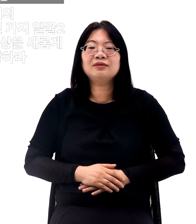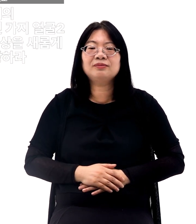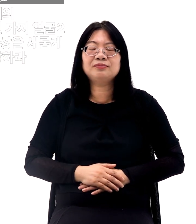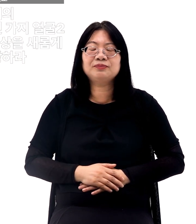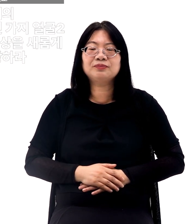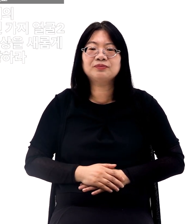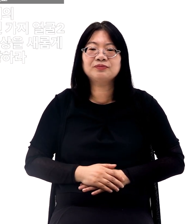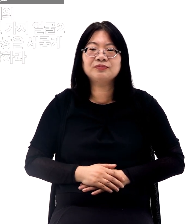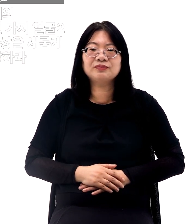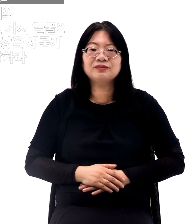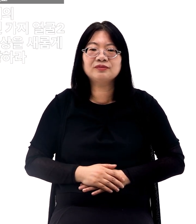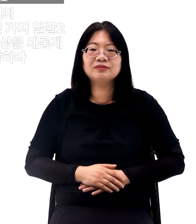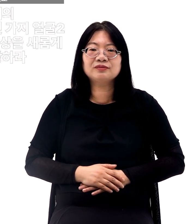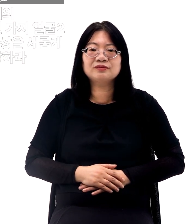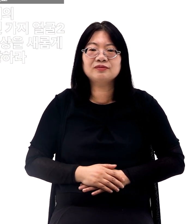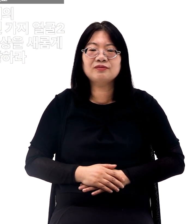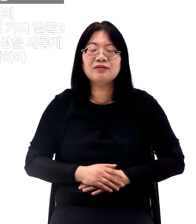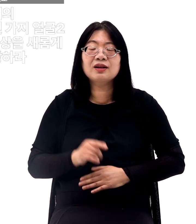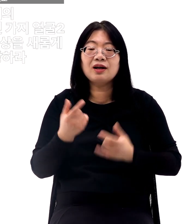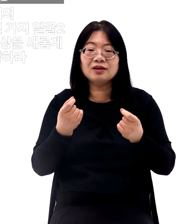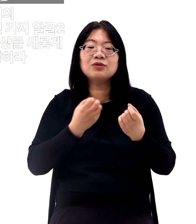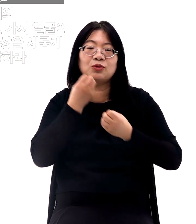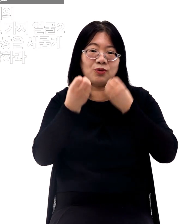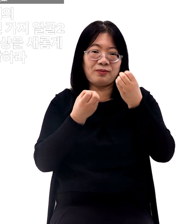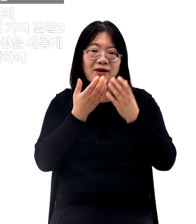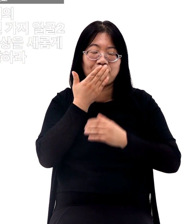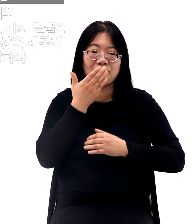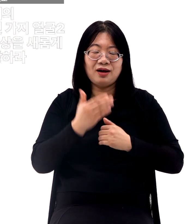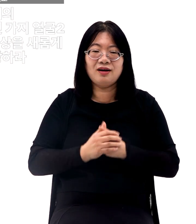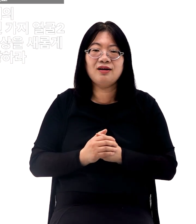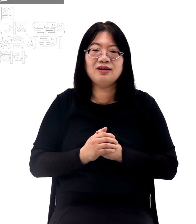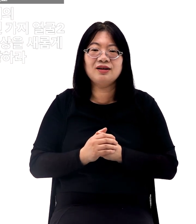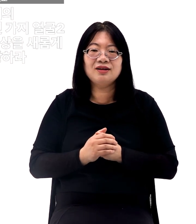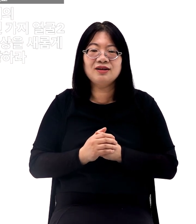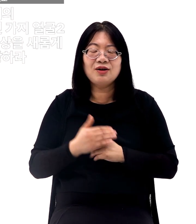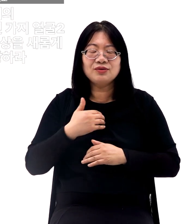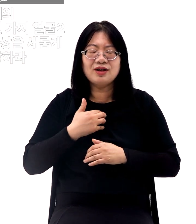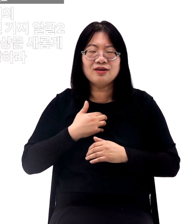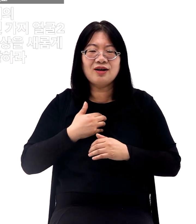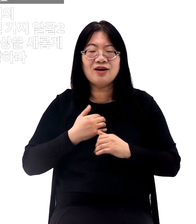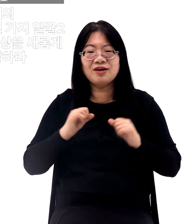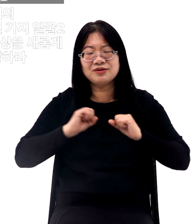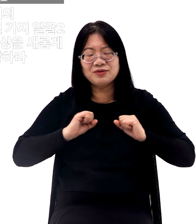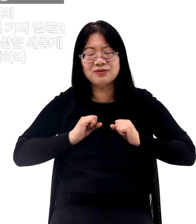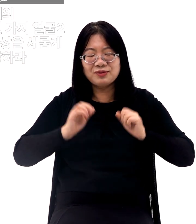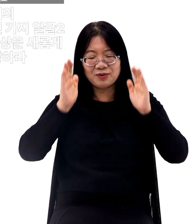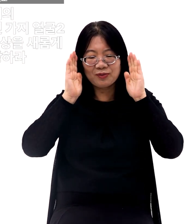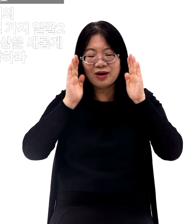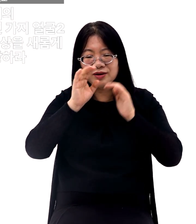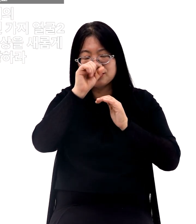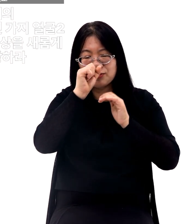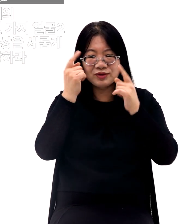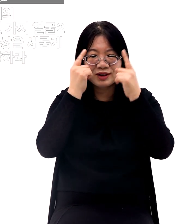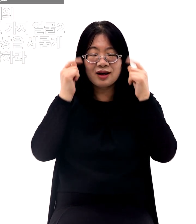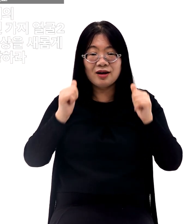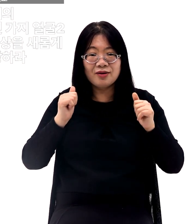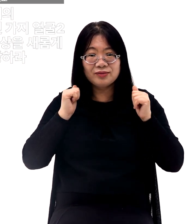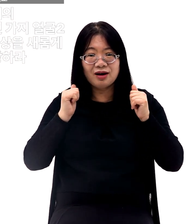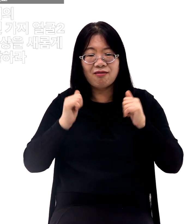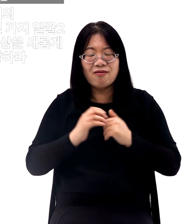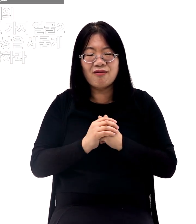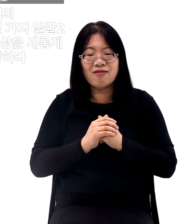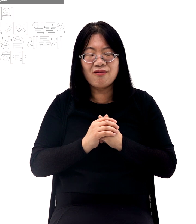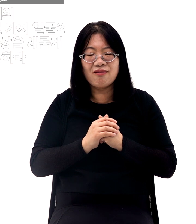있도다. 하루 종일 이 고백을 하는 거예요. 이것도 내가 열심히 공부해서 좋은 대학 나와서